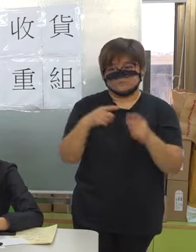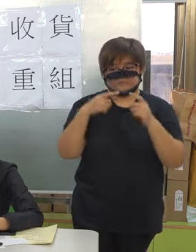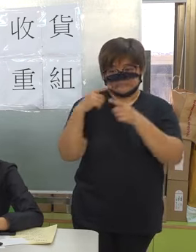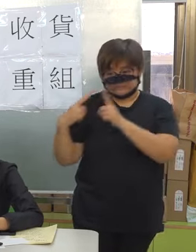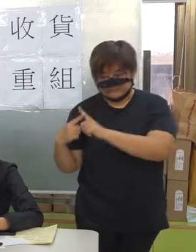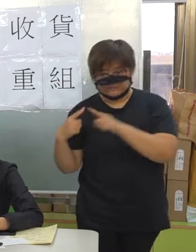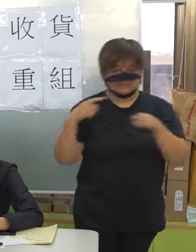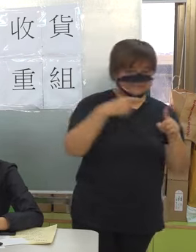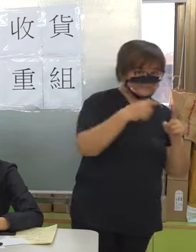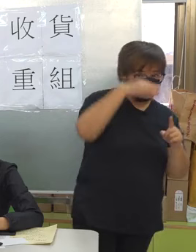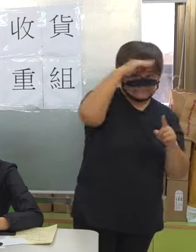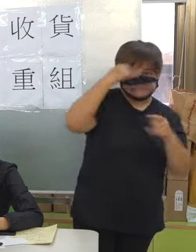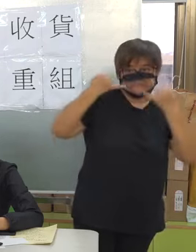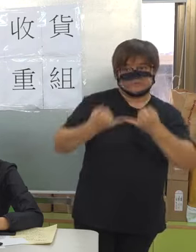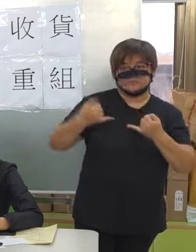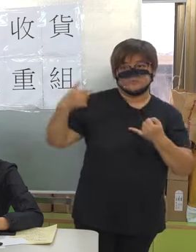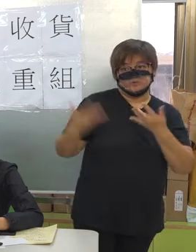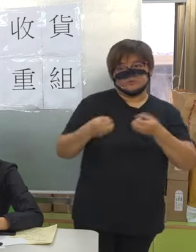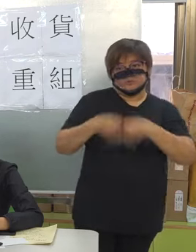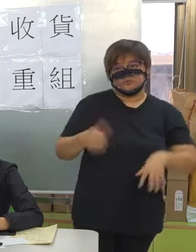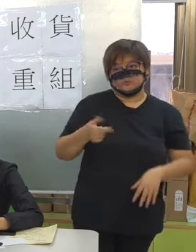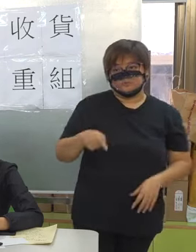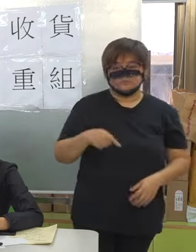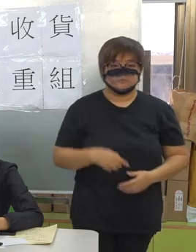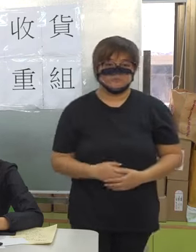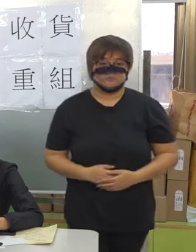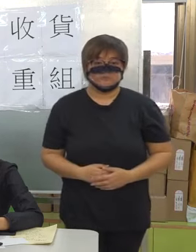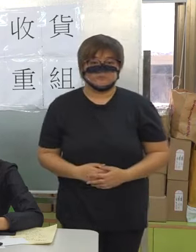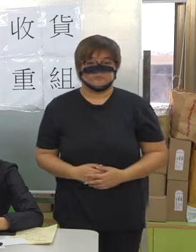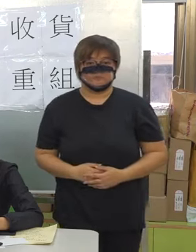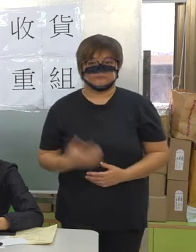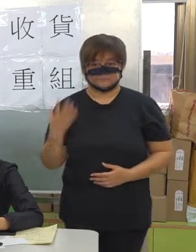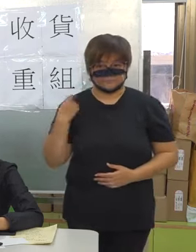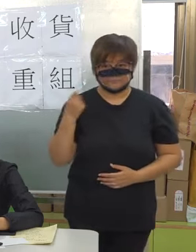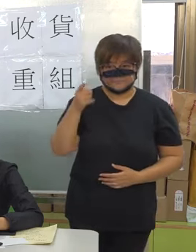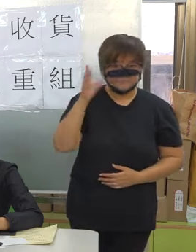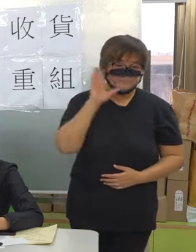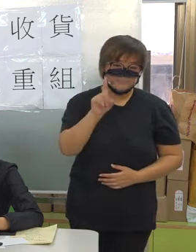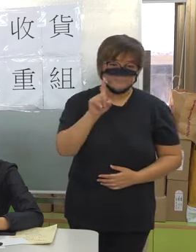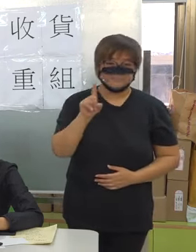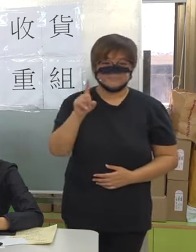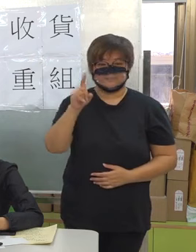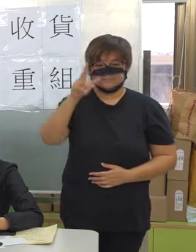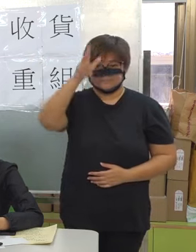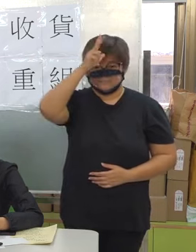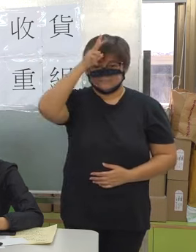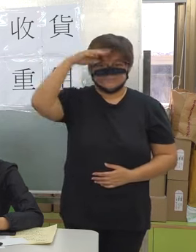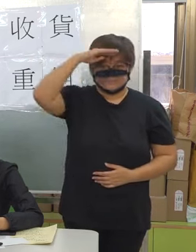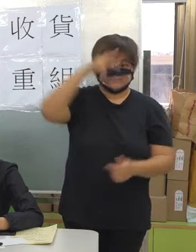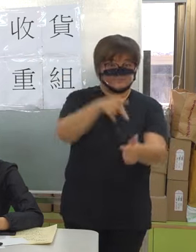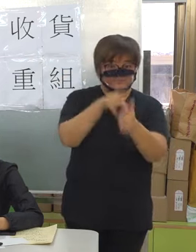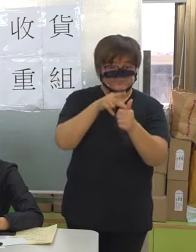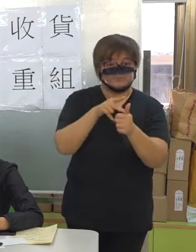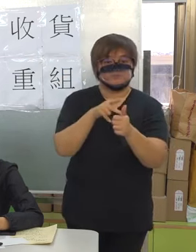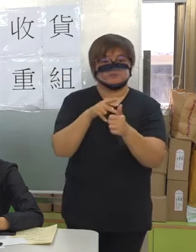拜，政權繼續命令執法機關以公共衛生及安全之名濫發限聚令告票，